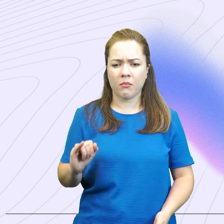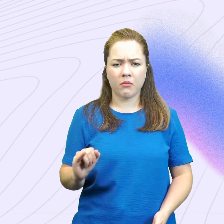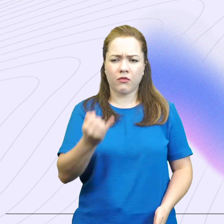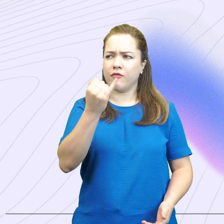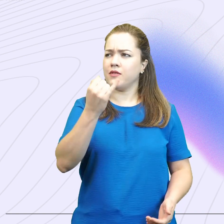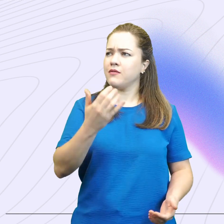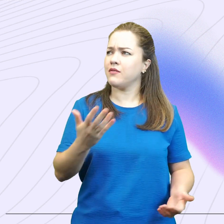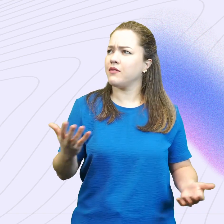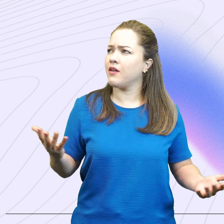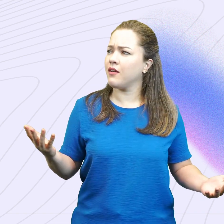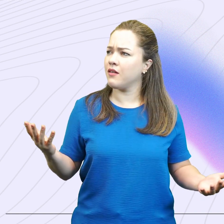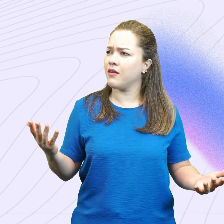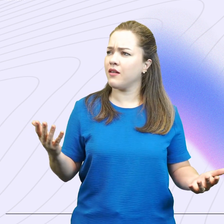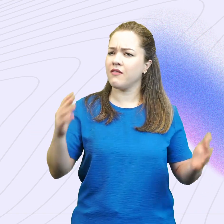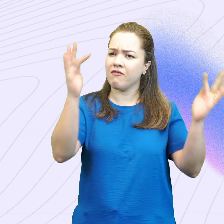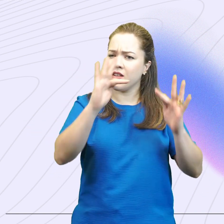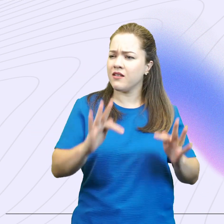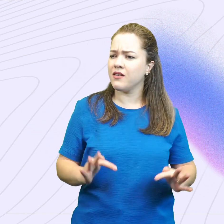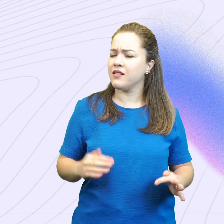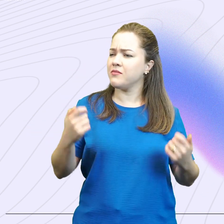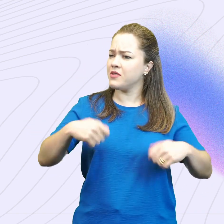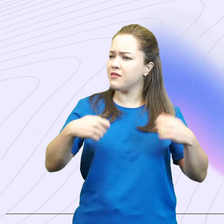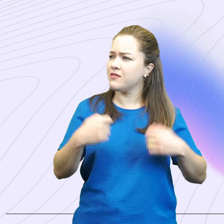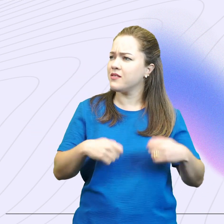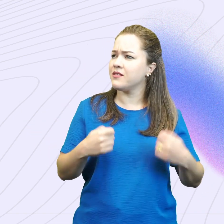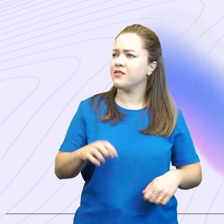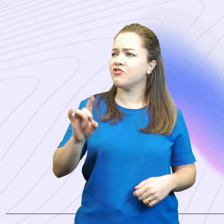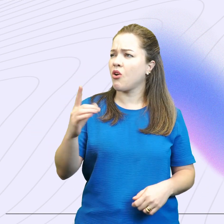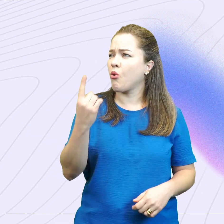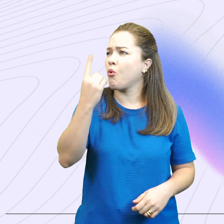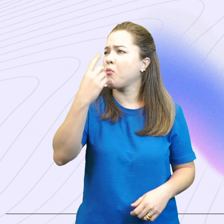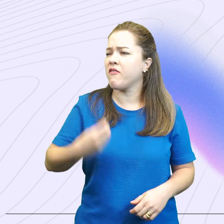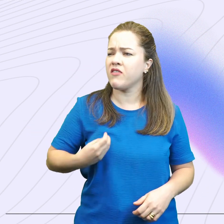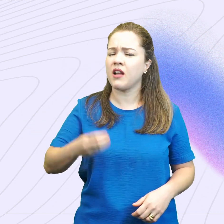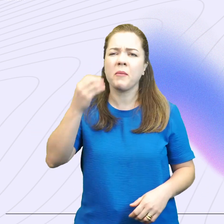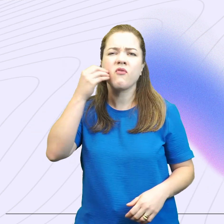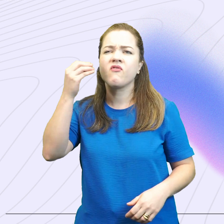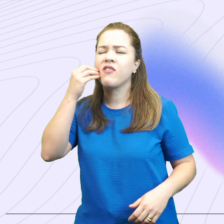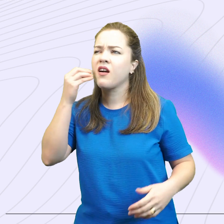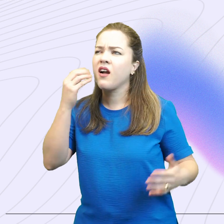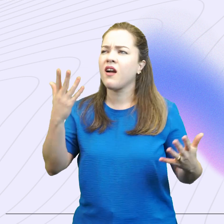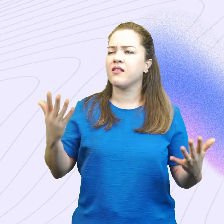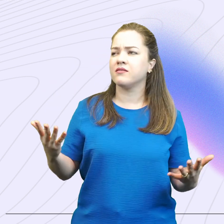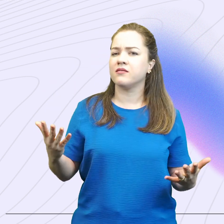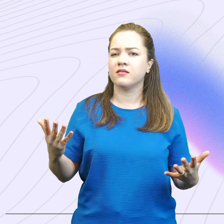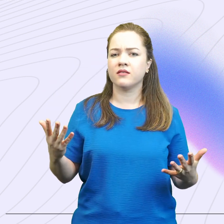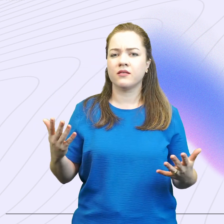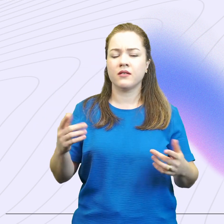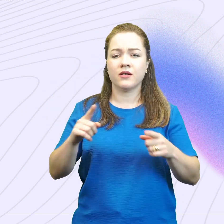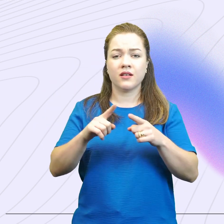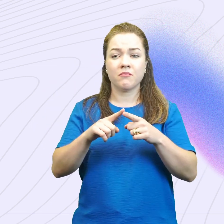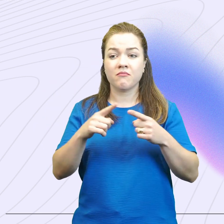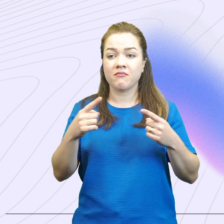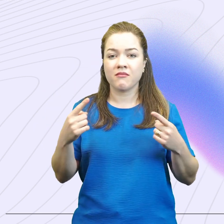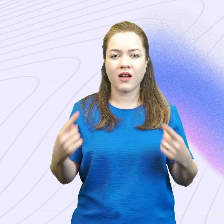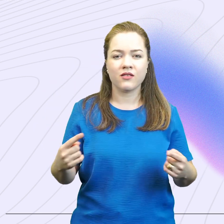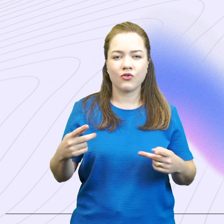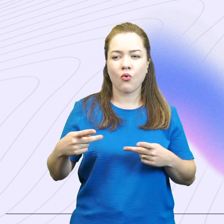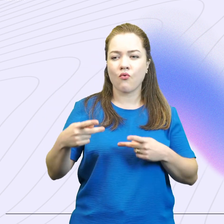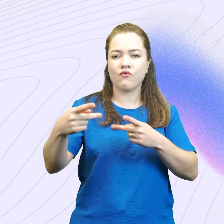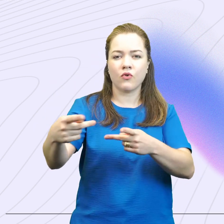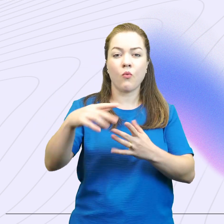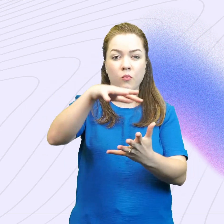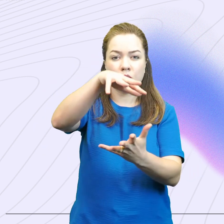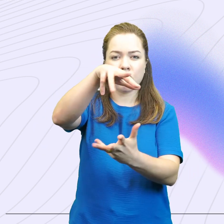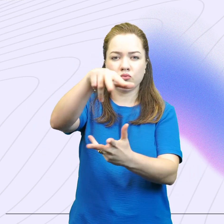ser feliz, você só tem essa vida, então aproveita, desfruta. E às vezes as propostas do mundo, elas